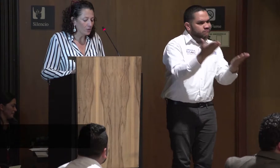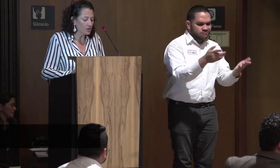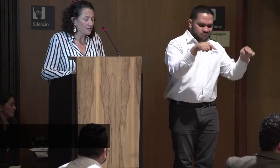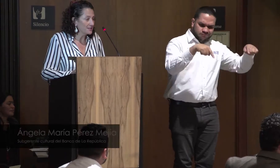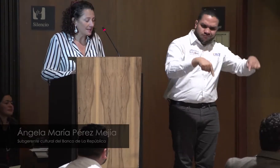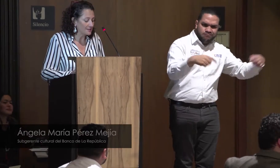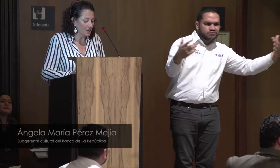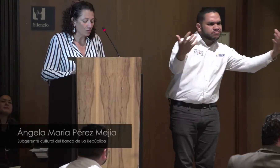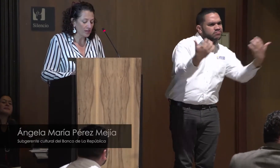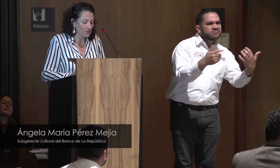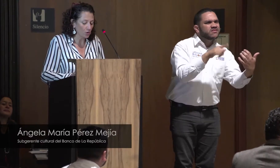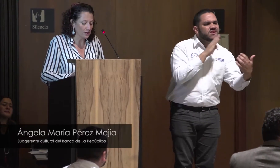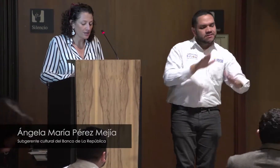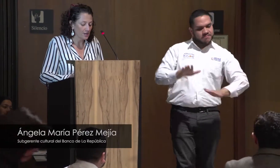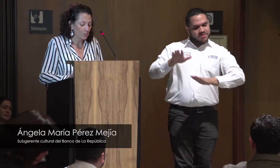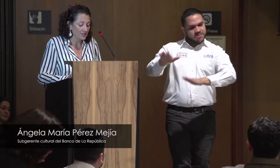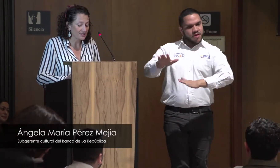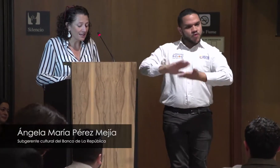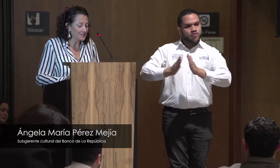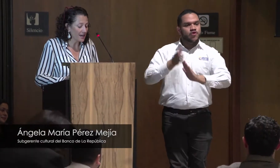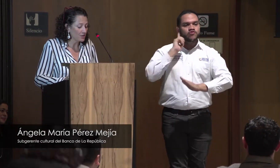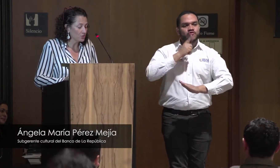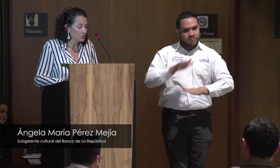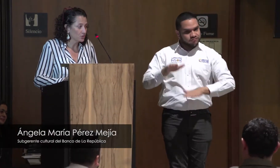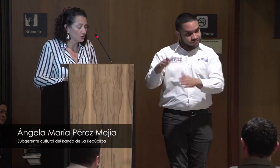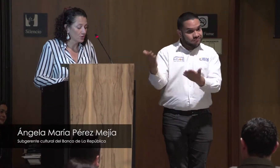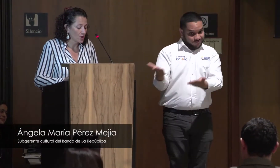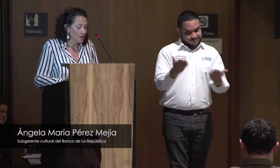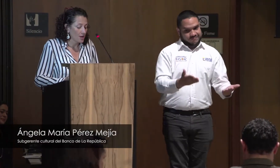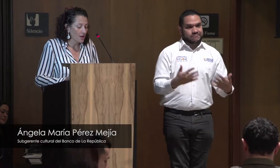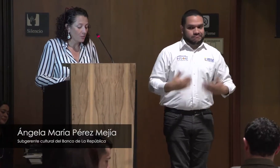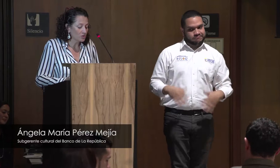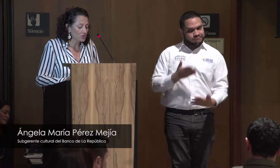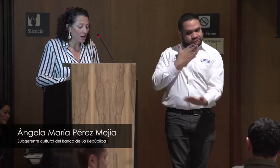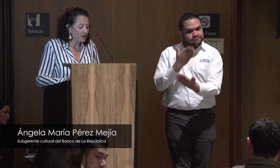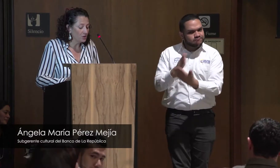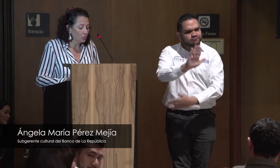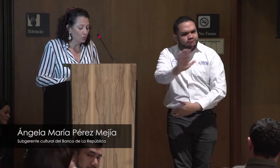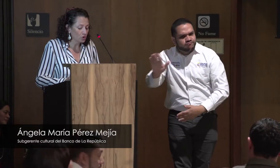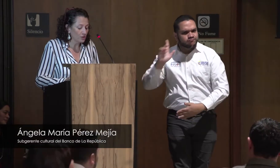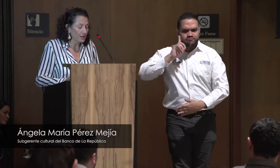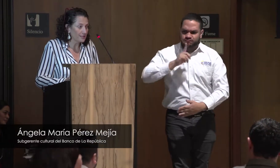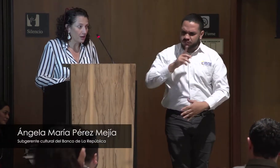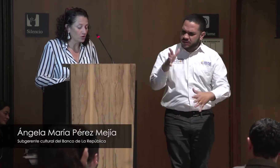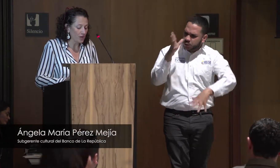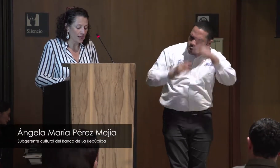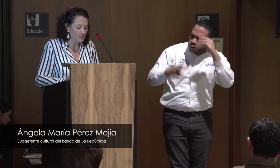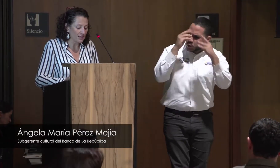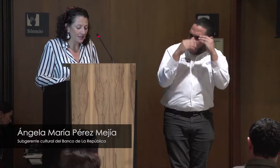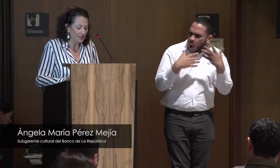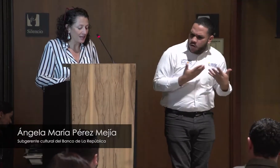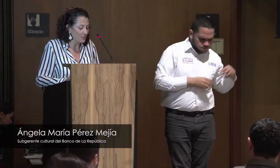a algunos representantes de la comunidad sorda, pues gracias a ellos hemos aprendido mucho en el desarrollo